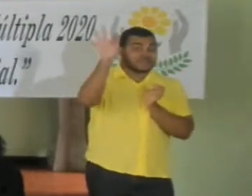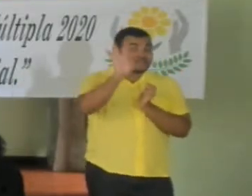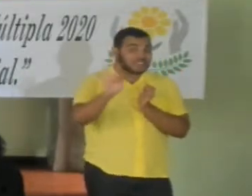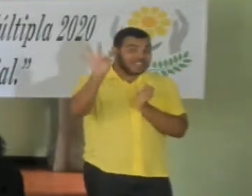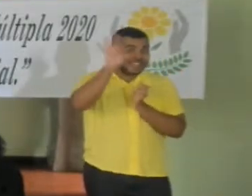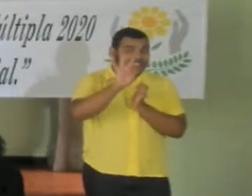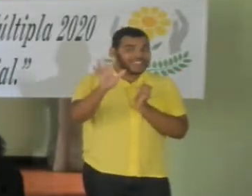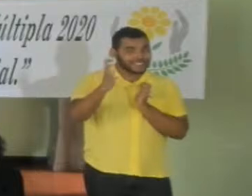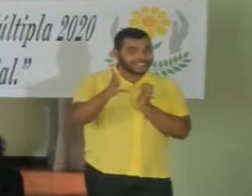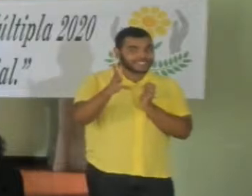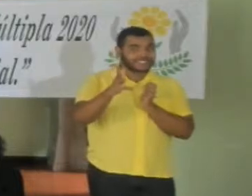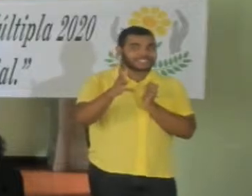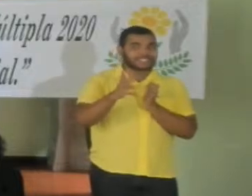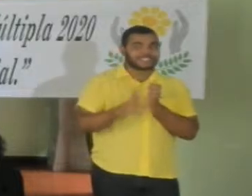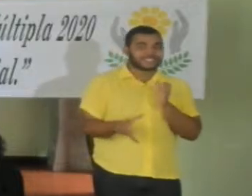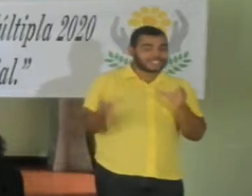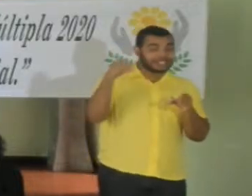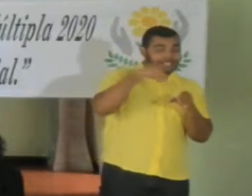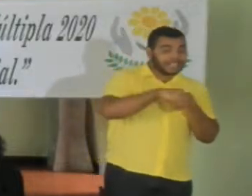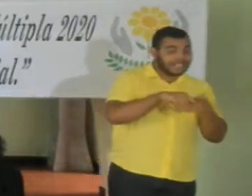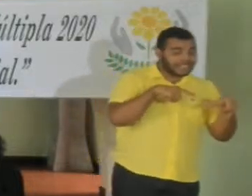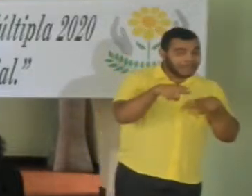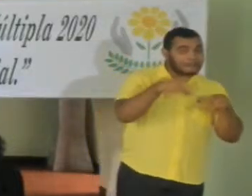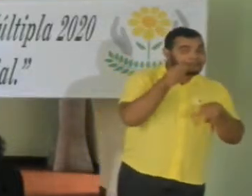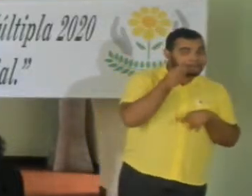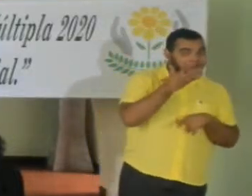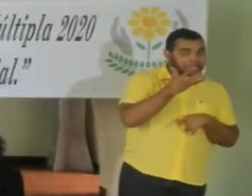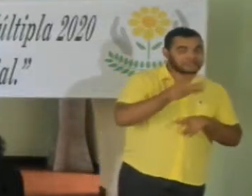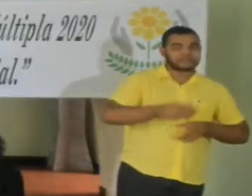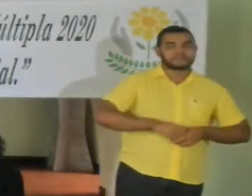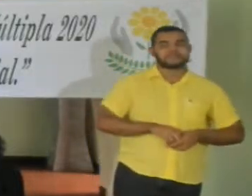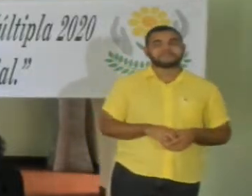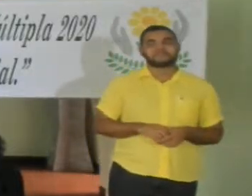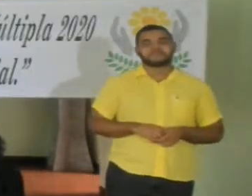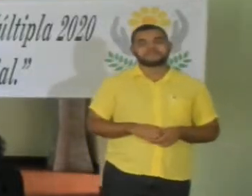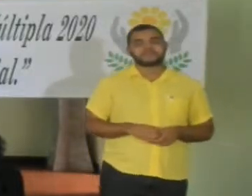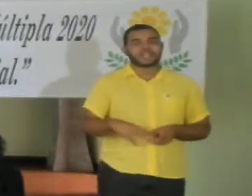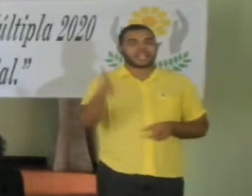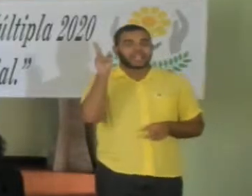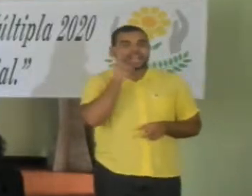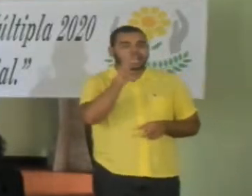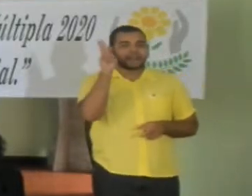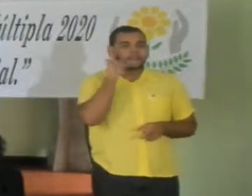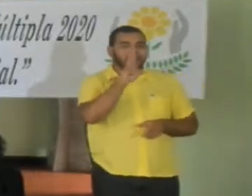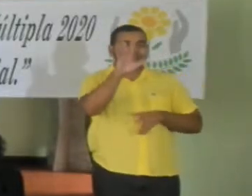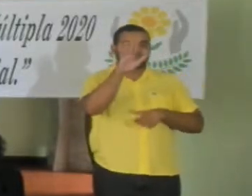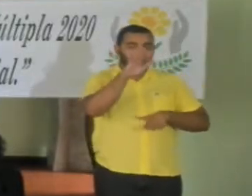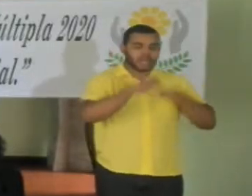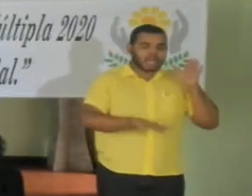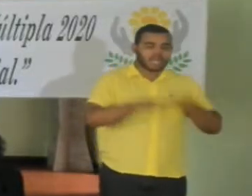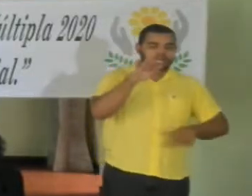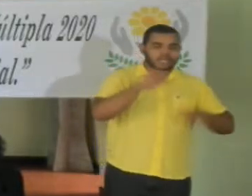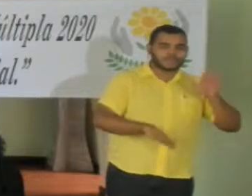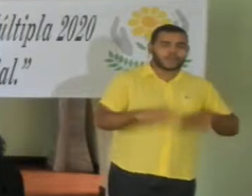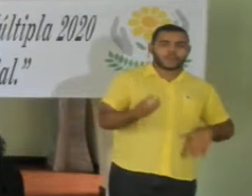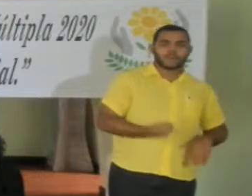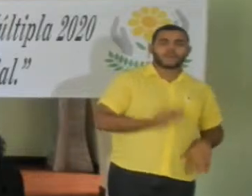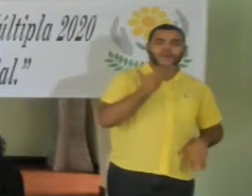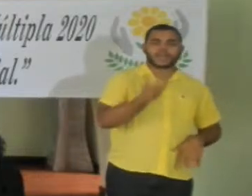faculdade, estava inserido no mercado de trabalho. Lembrando que, às vezes, um